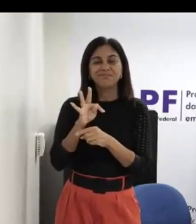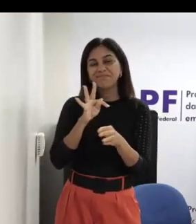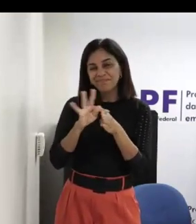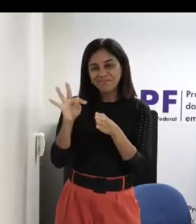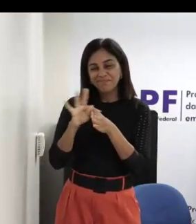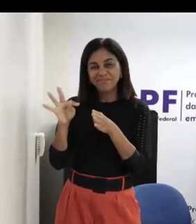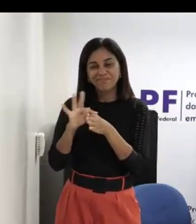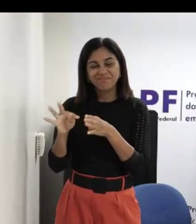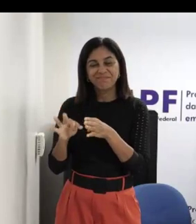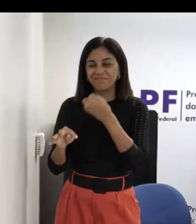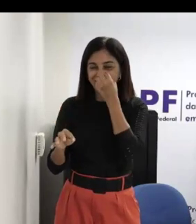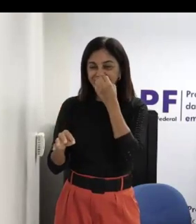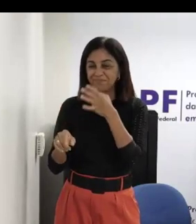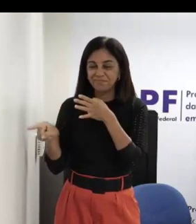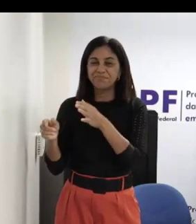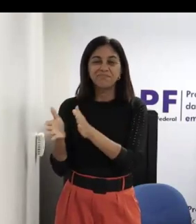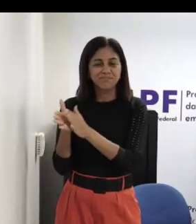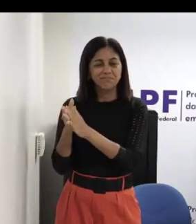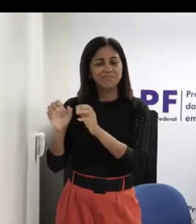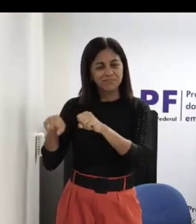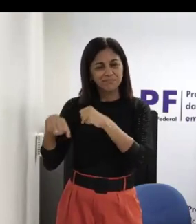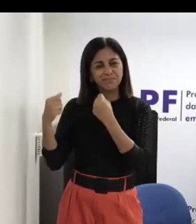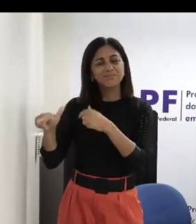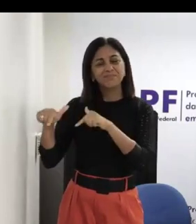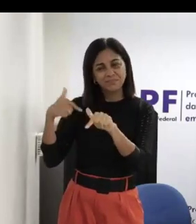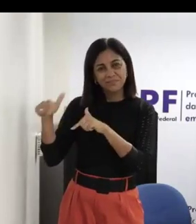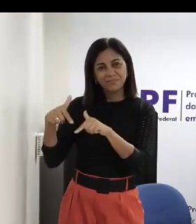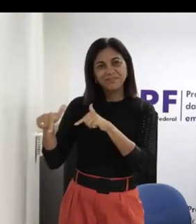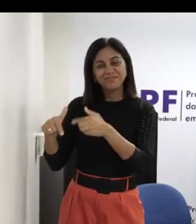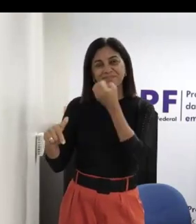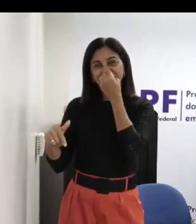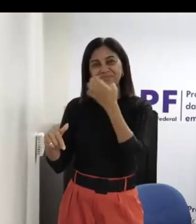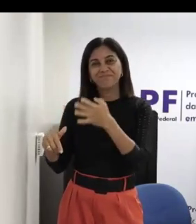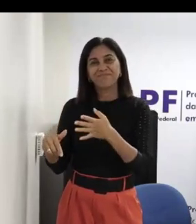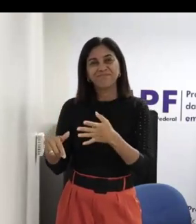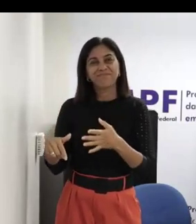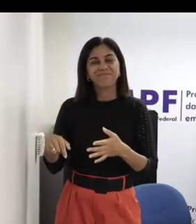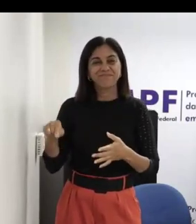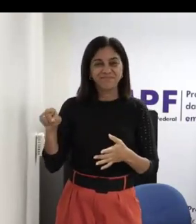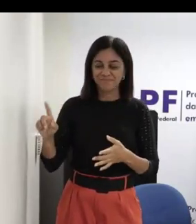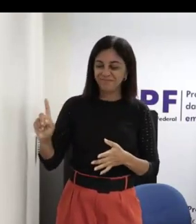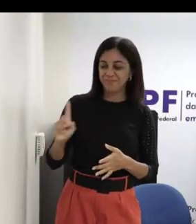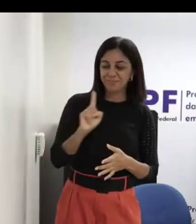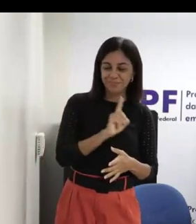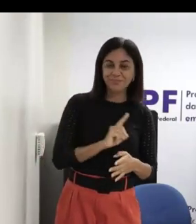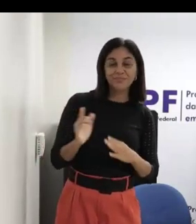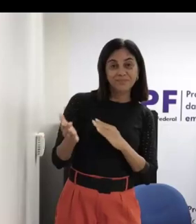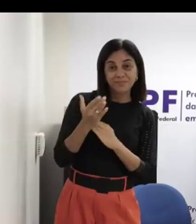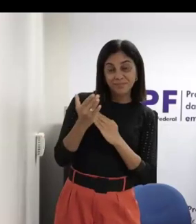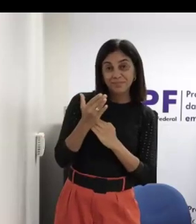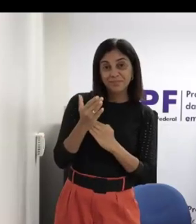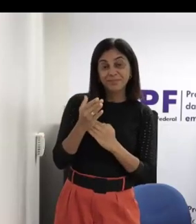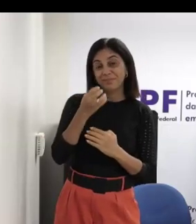colega me empresta só um pouquinho aqui que que é tamanha a qualificação tamanha o conhecimento então assim